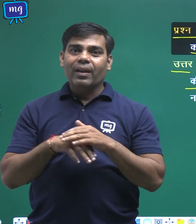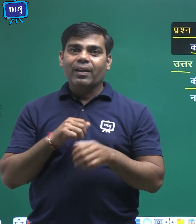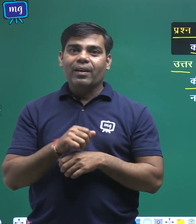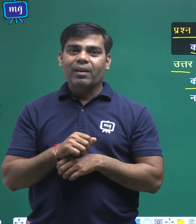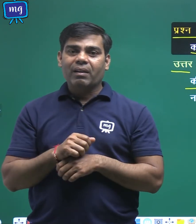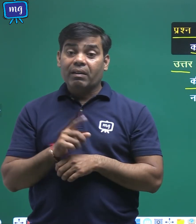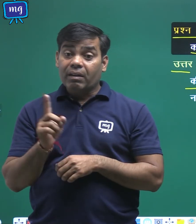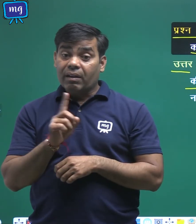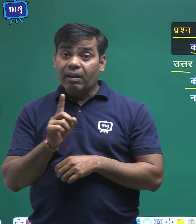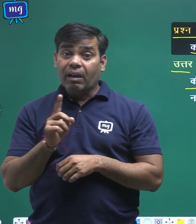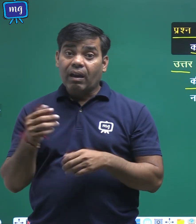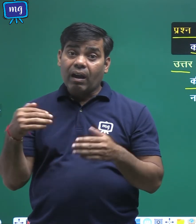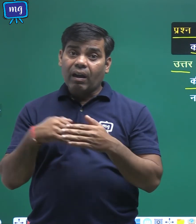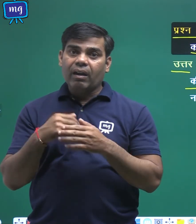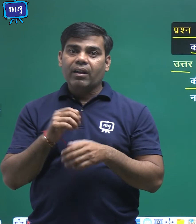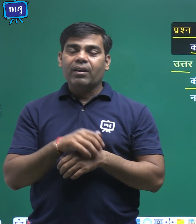ना आकर